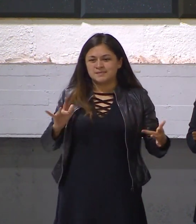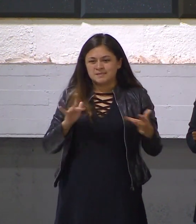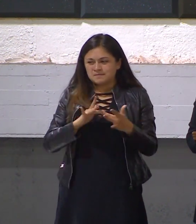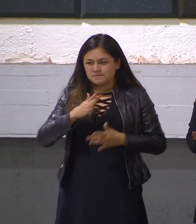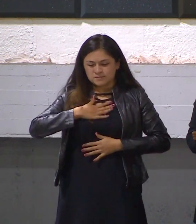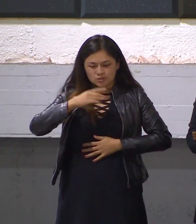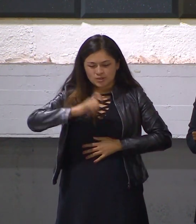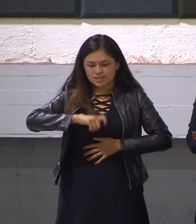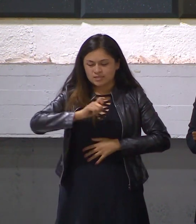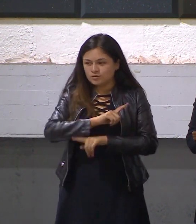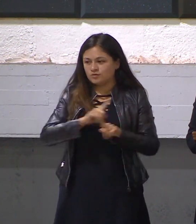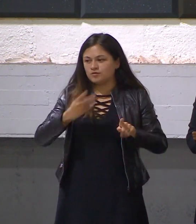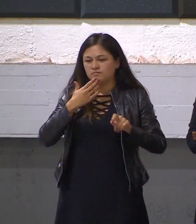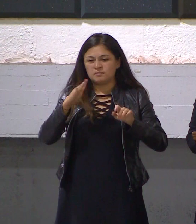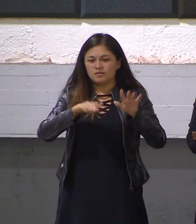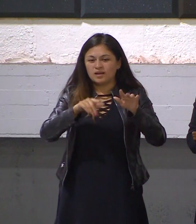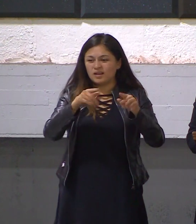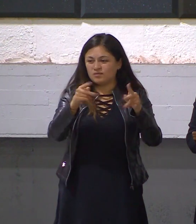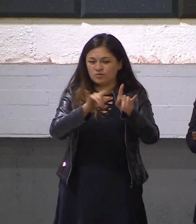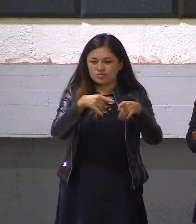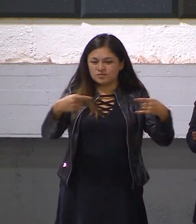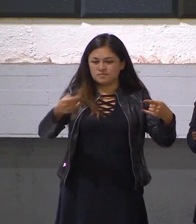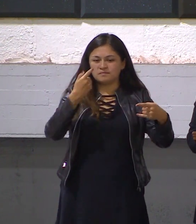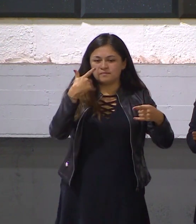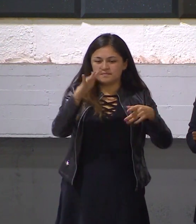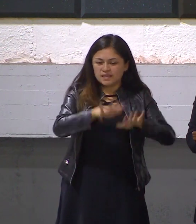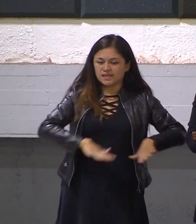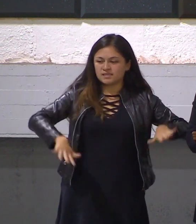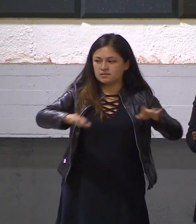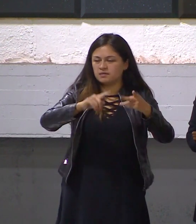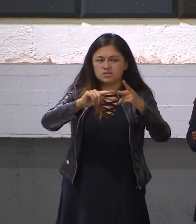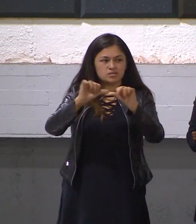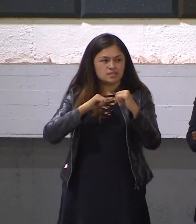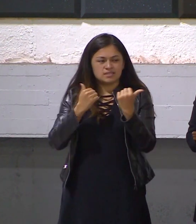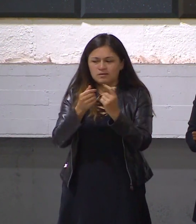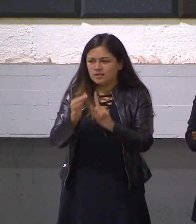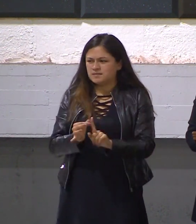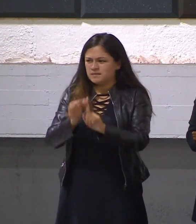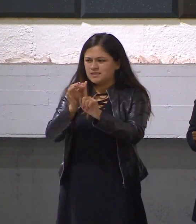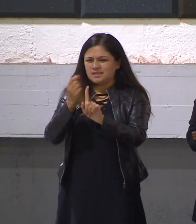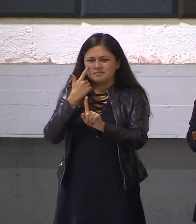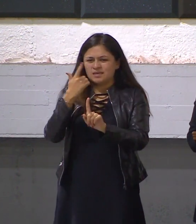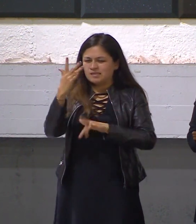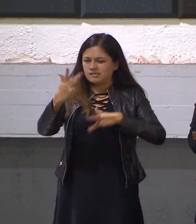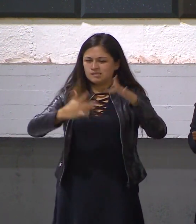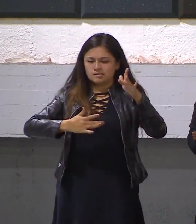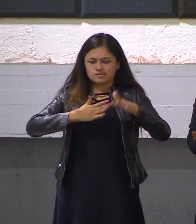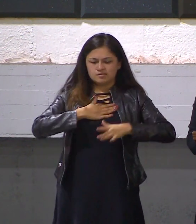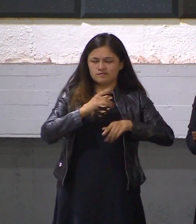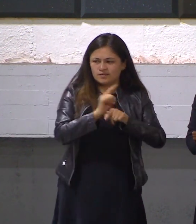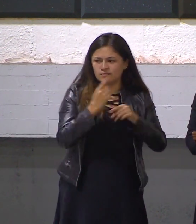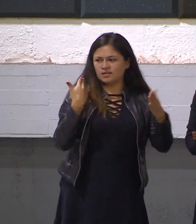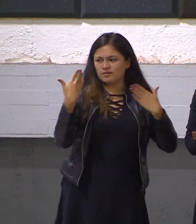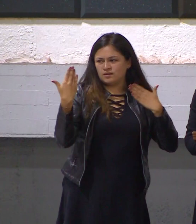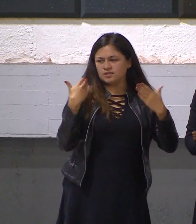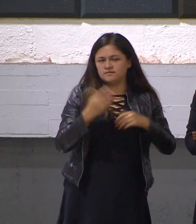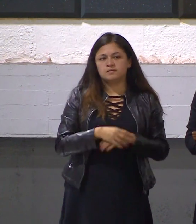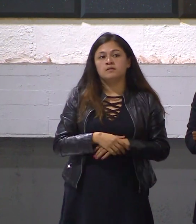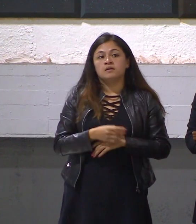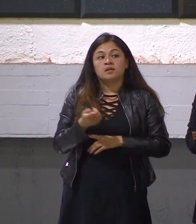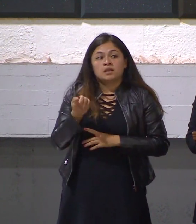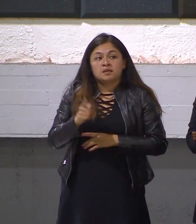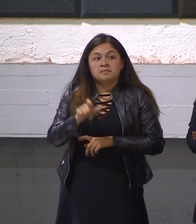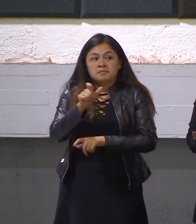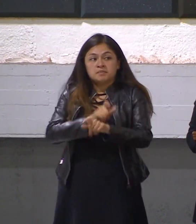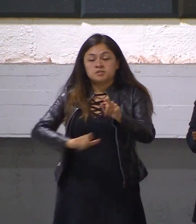como son los espacios las aulas especializadas y por algún desconocimiento se cree que nosotros como